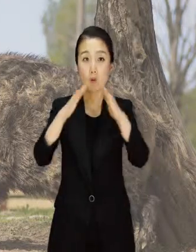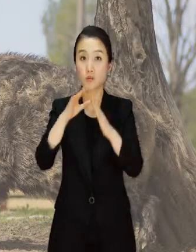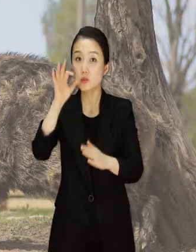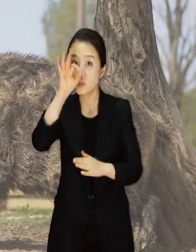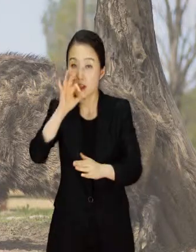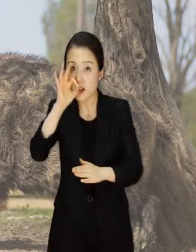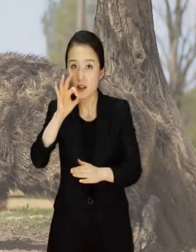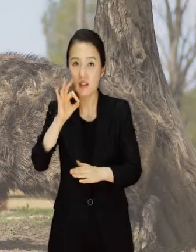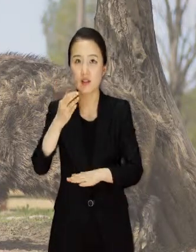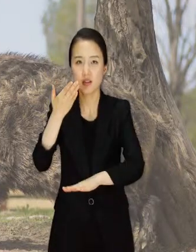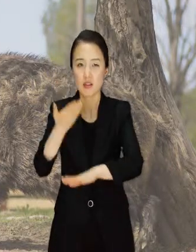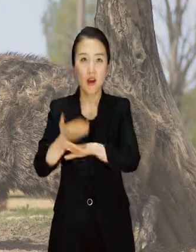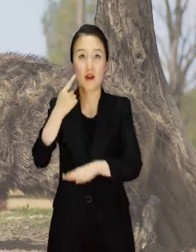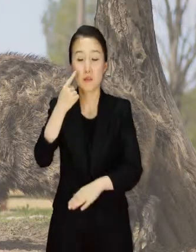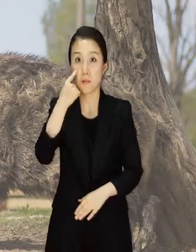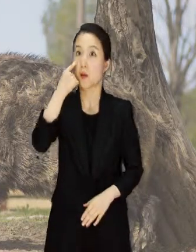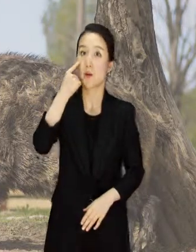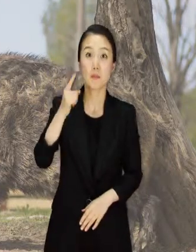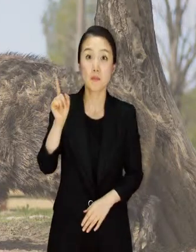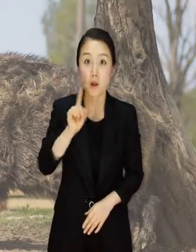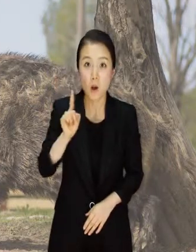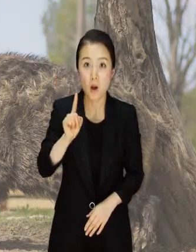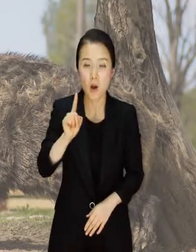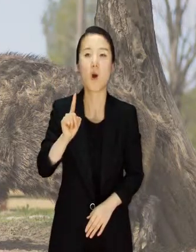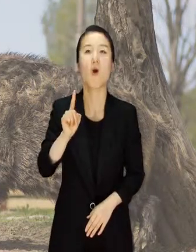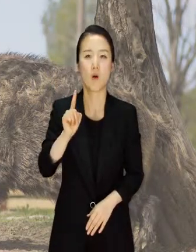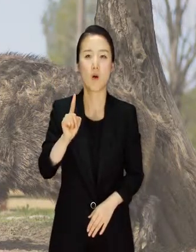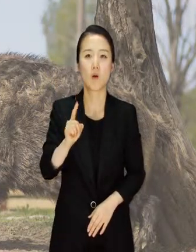멧돼지가 집돼지와 크게 다른 점은